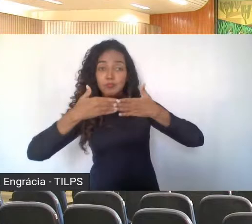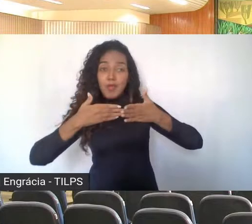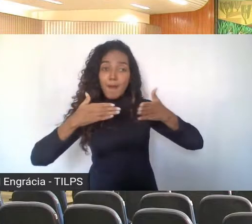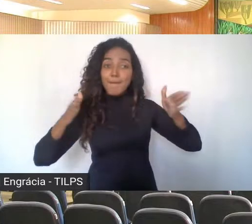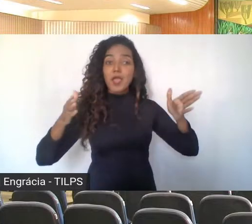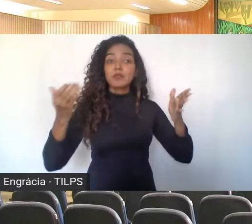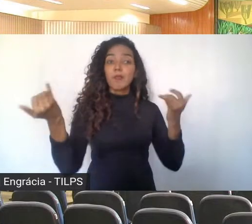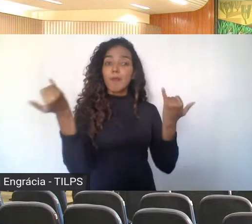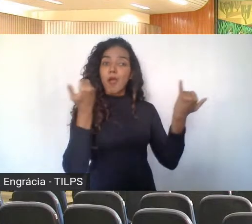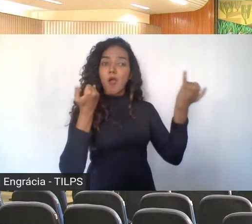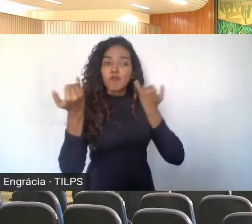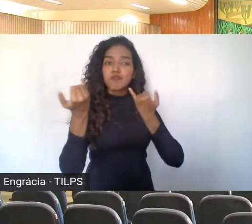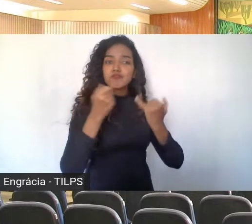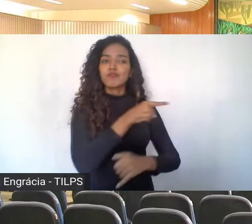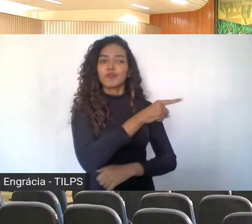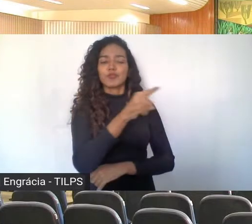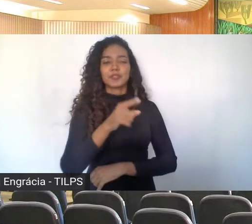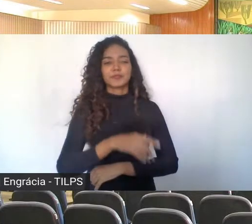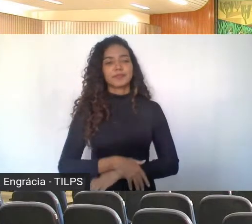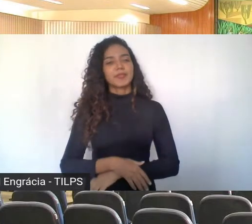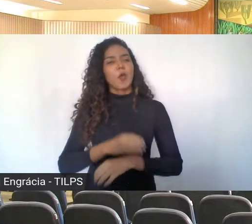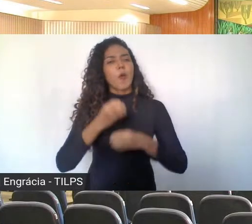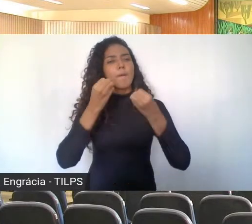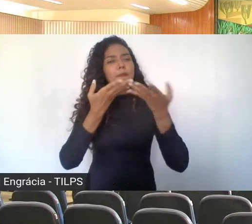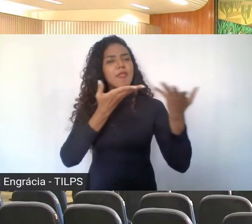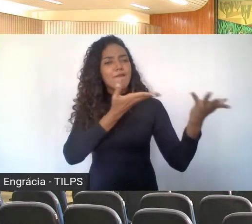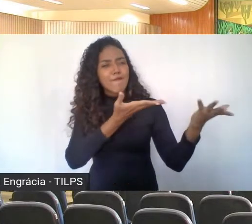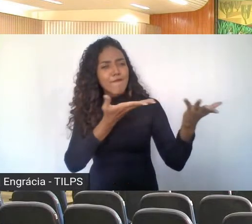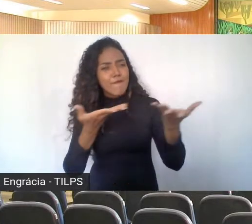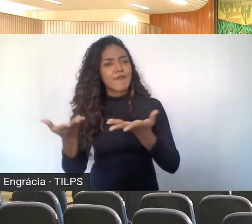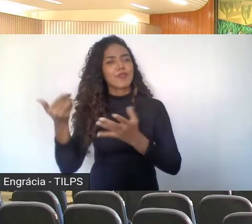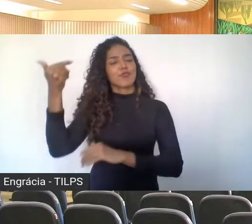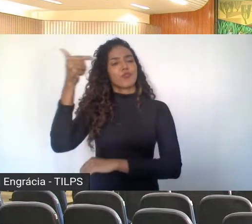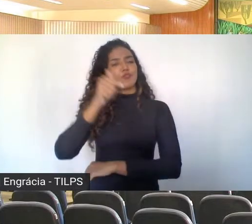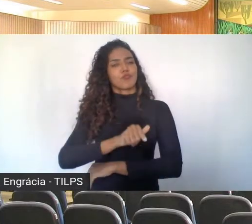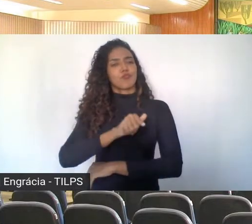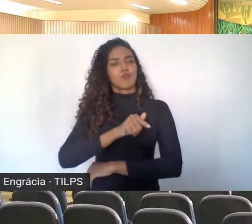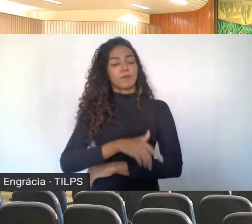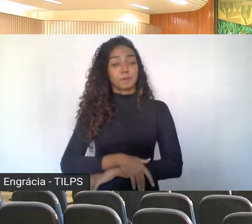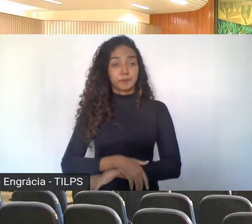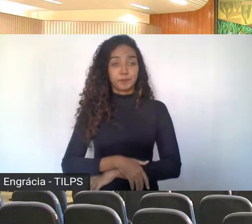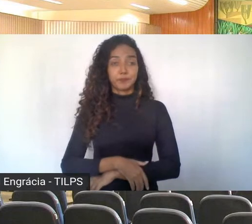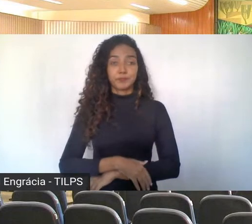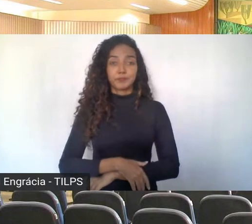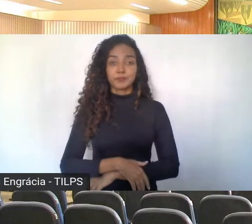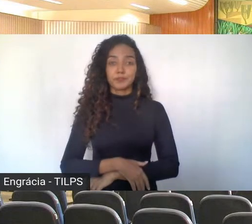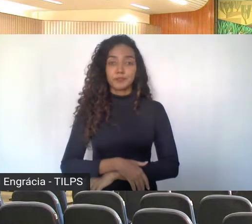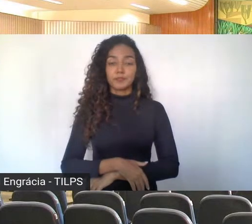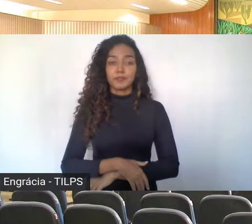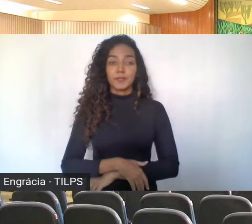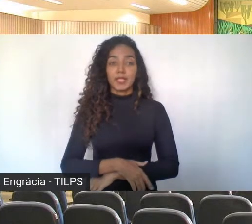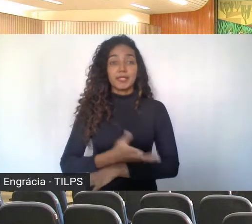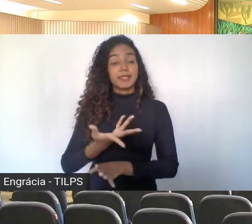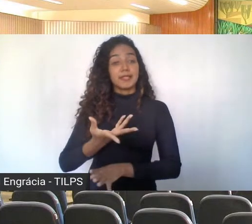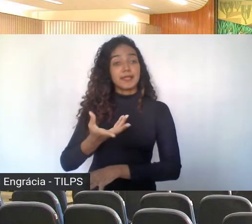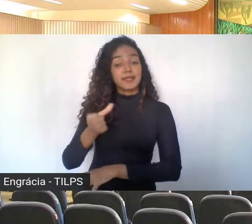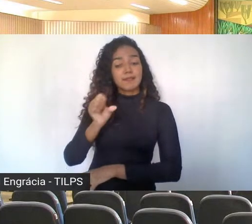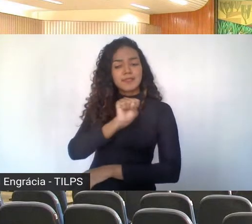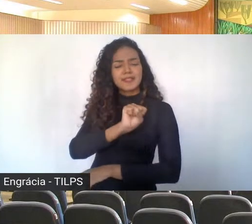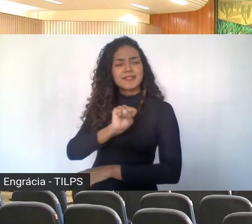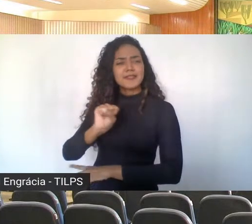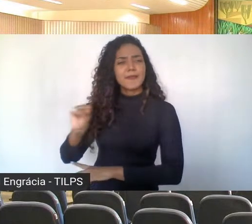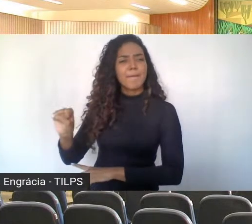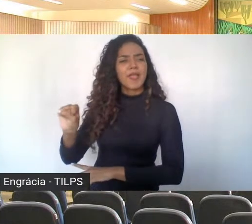ouvi-los e ouvi-las. Então, sejam bem-vindos mais uma vez, sejam bem-vindas e tenham um semestre de